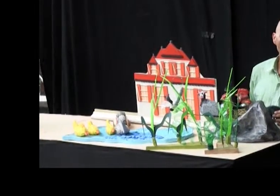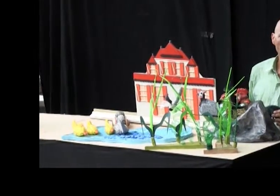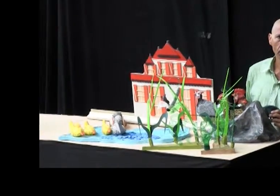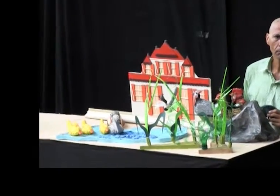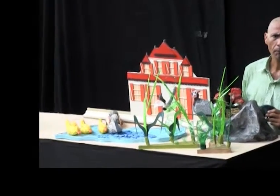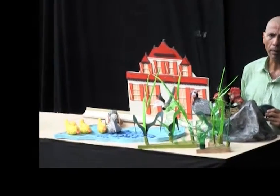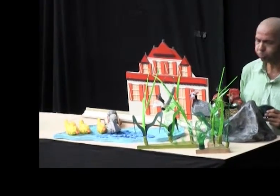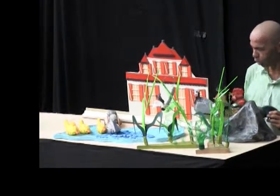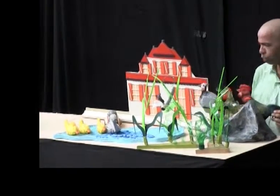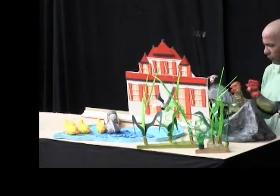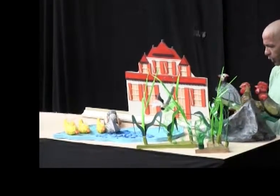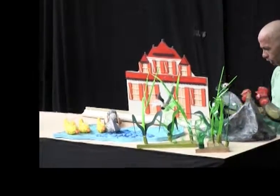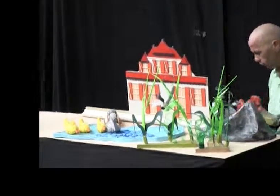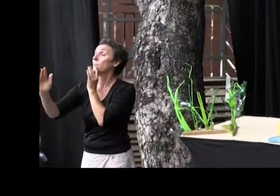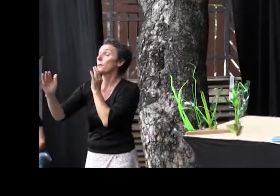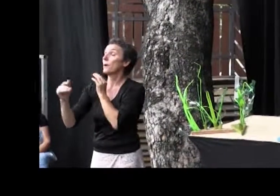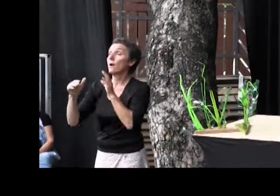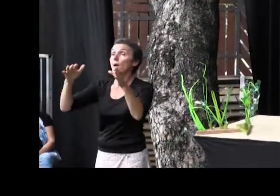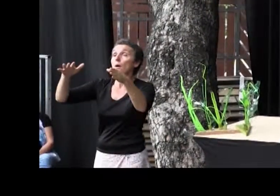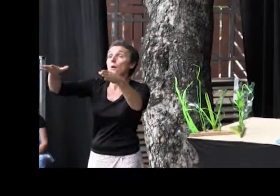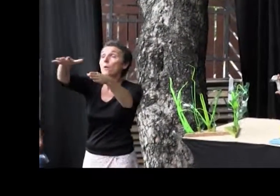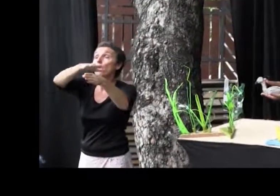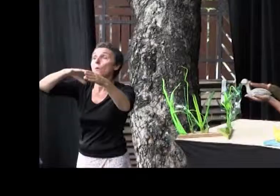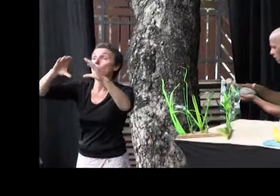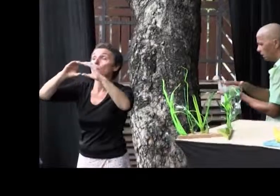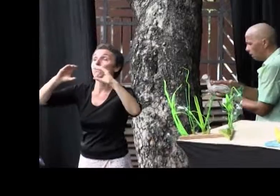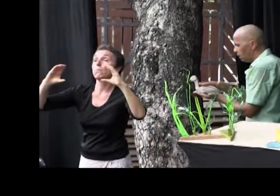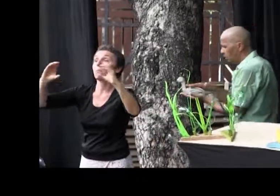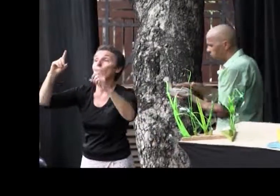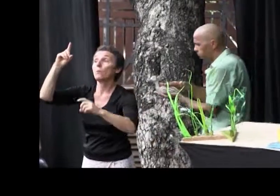fini par poursuivre.